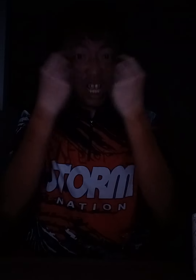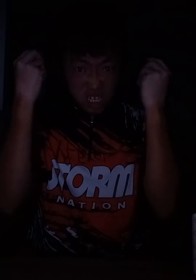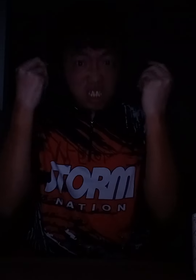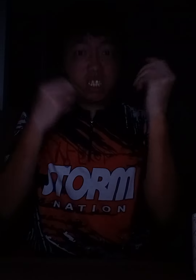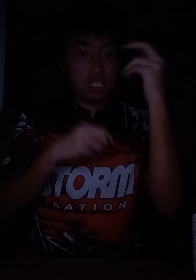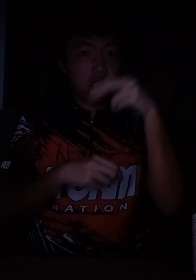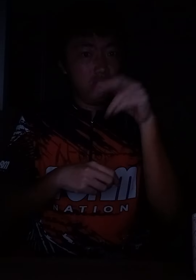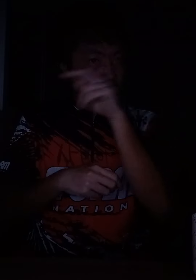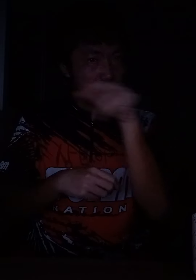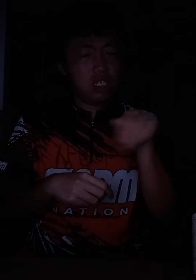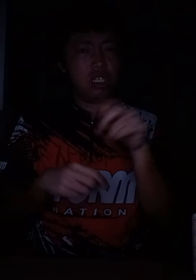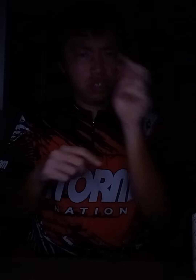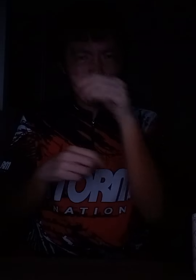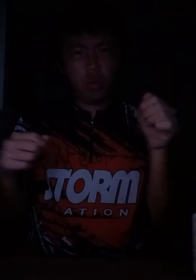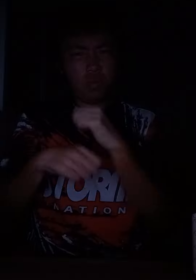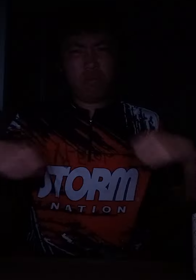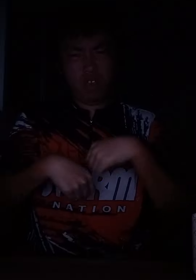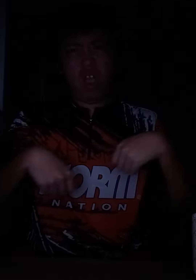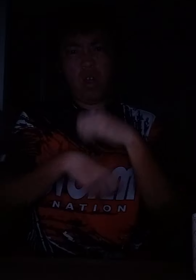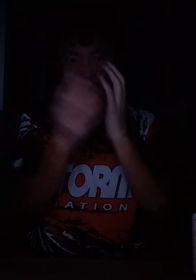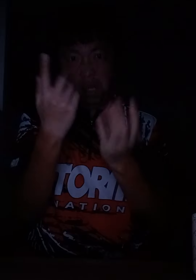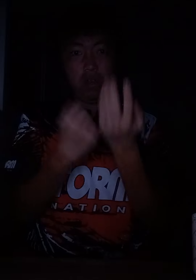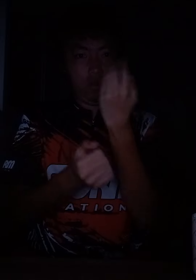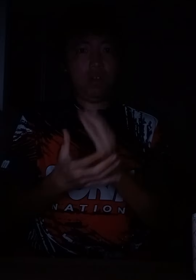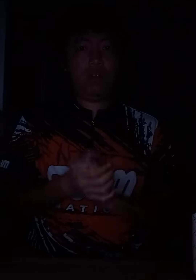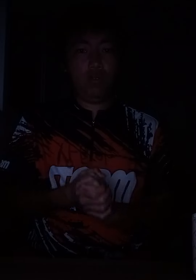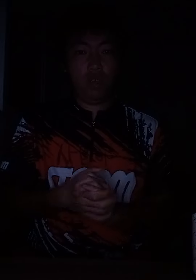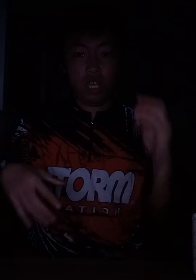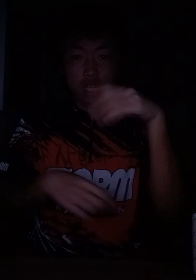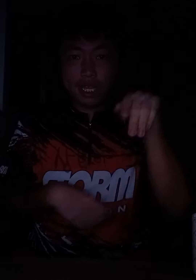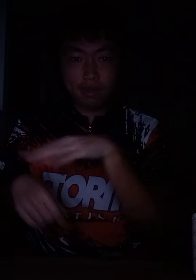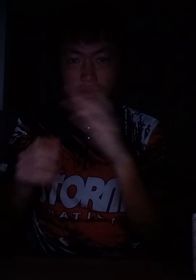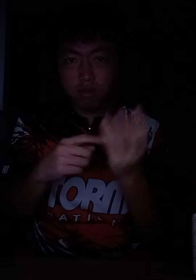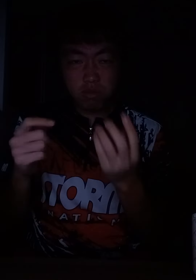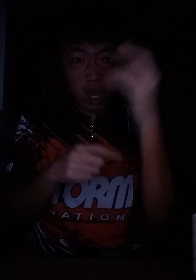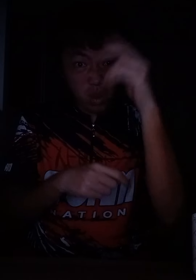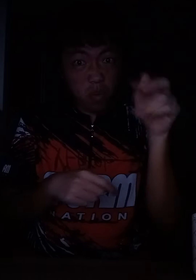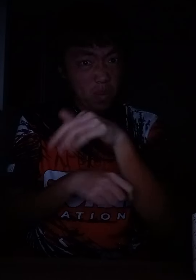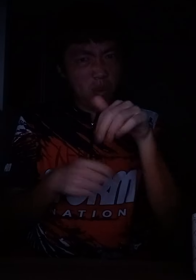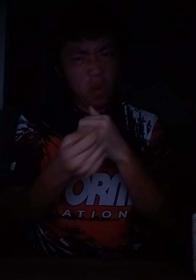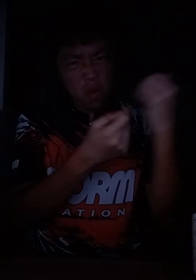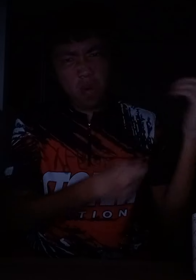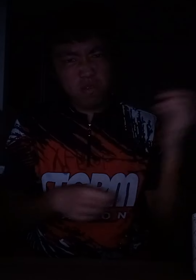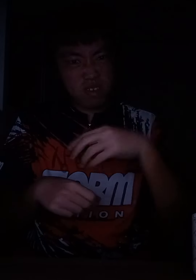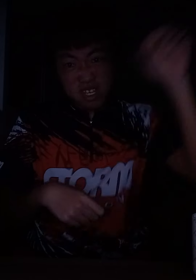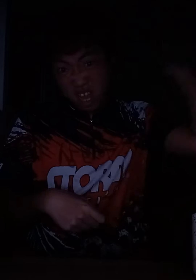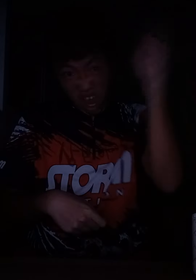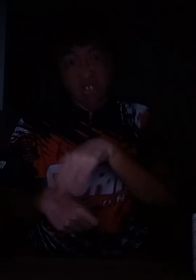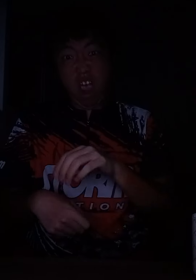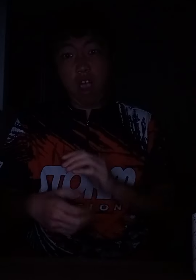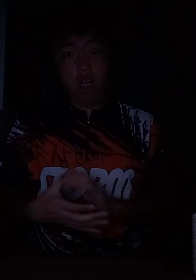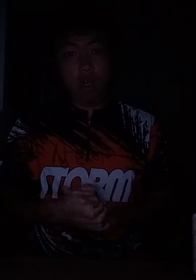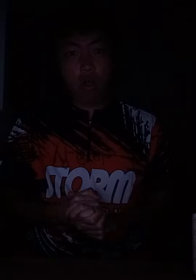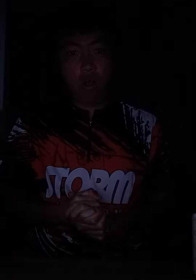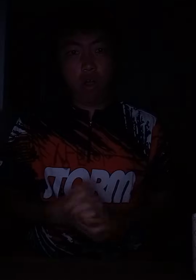않았냐는 지적이 몸싸움으로 커진 겁니다. 싸우던 남자는 화를 참지 못하고 우산을 집어던집니다. 다른 사람의